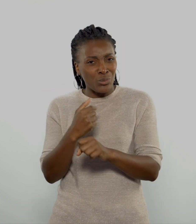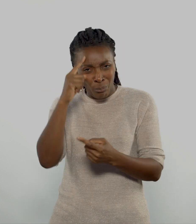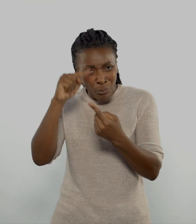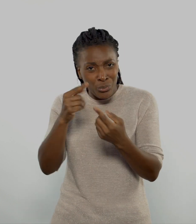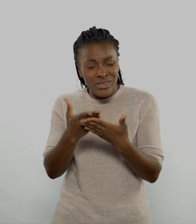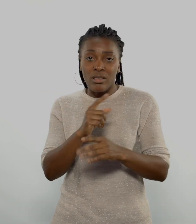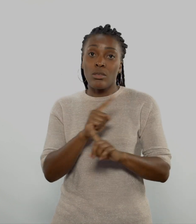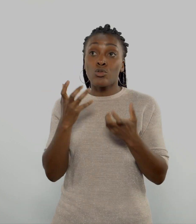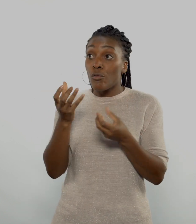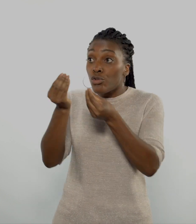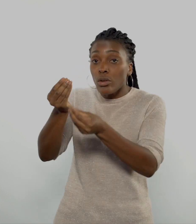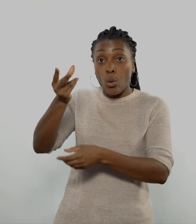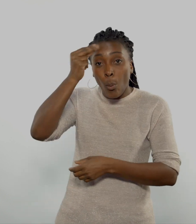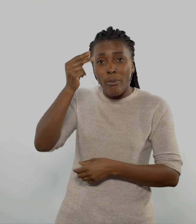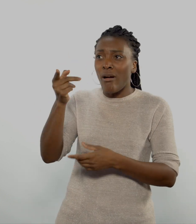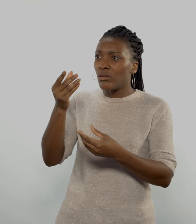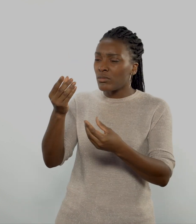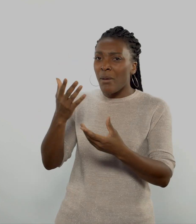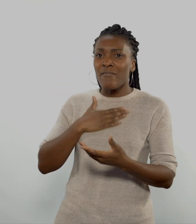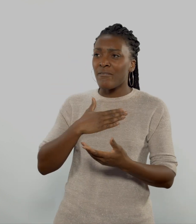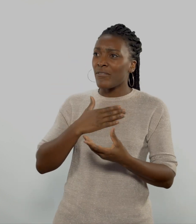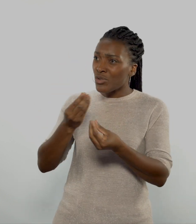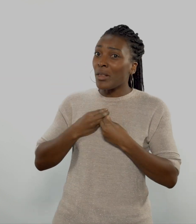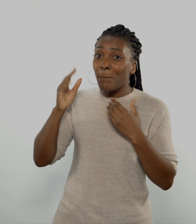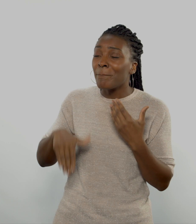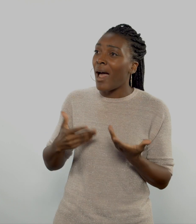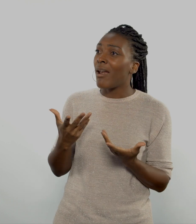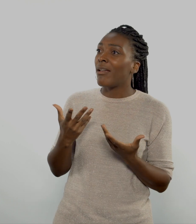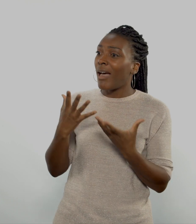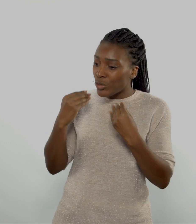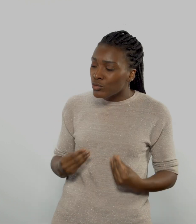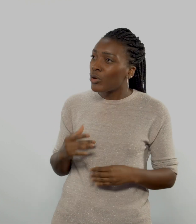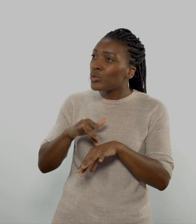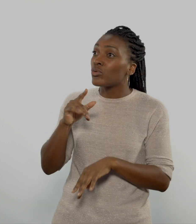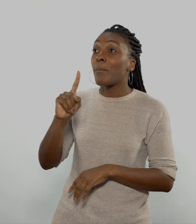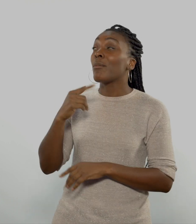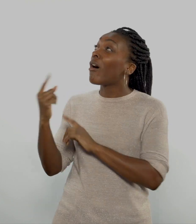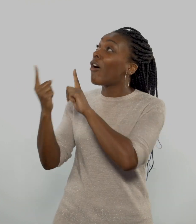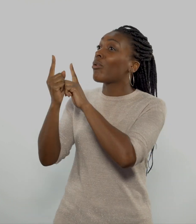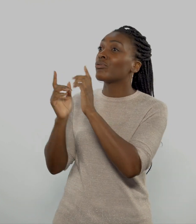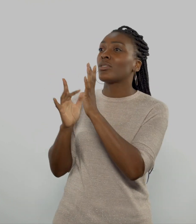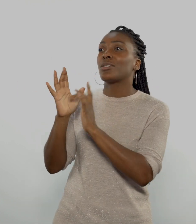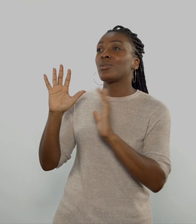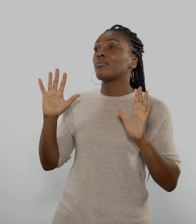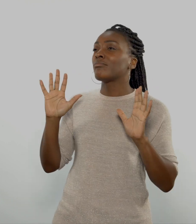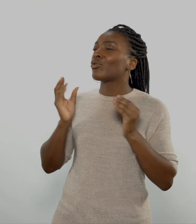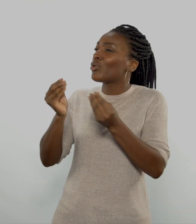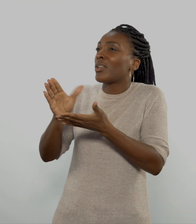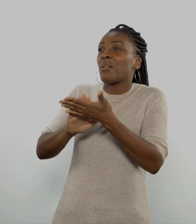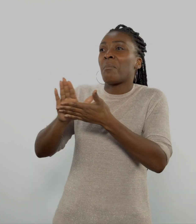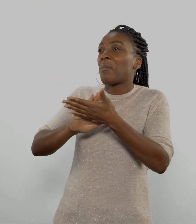but, c'est de lui faire comprendre qu'elle m'a fait quelque chose de mal, mais que depuis que j'ai rencontré Jésus, moi, je lui